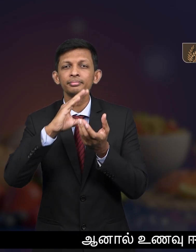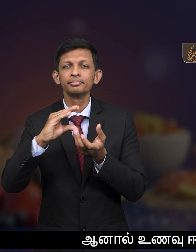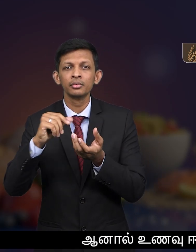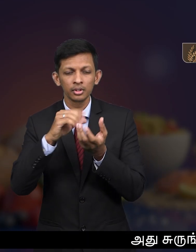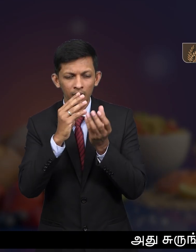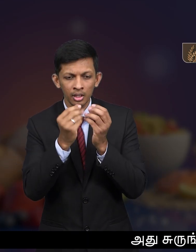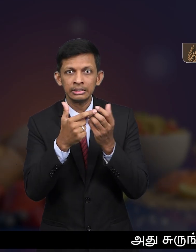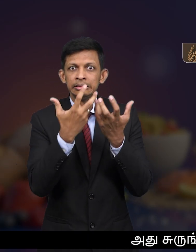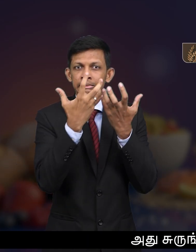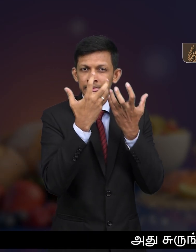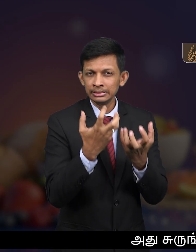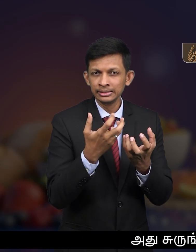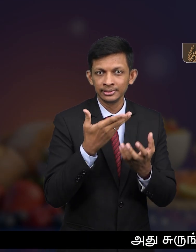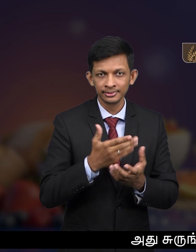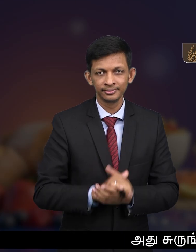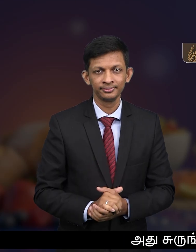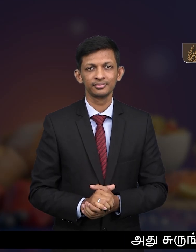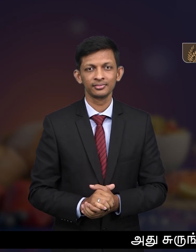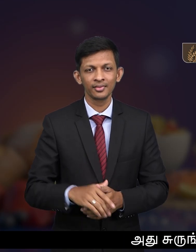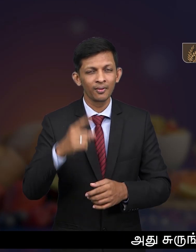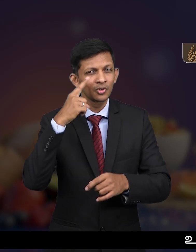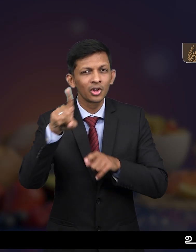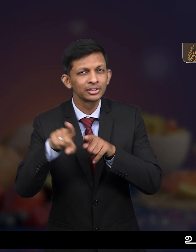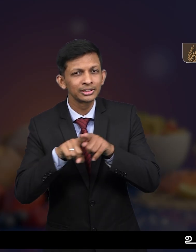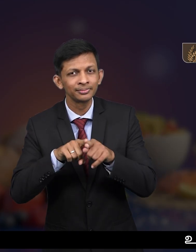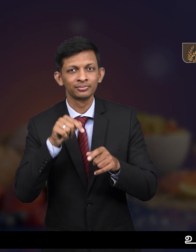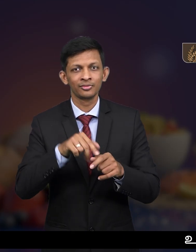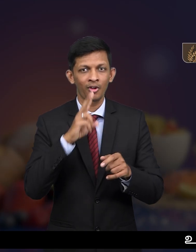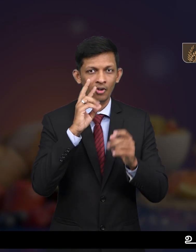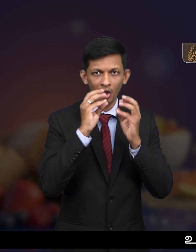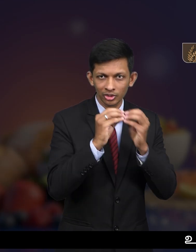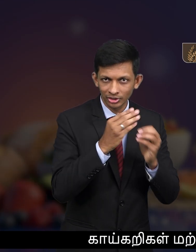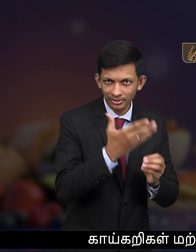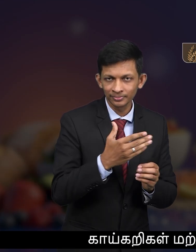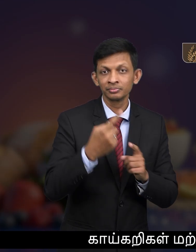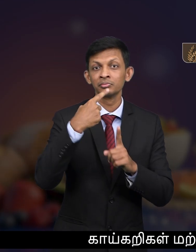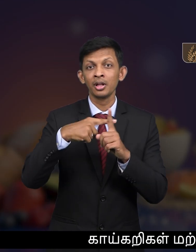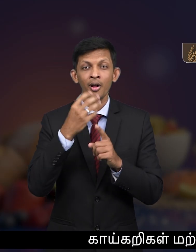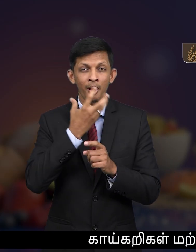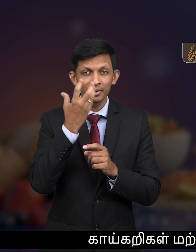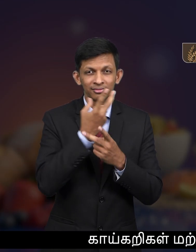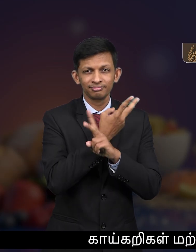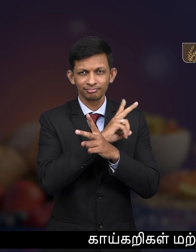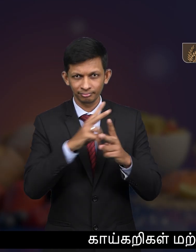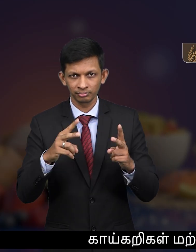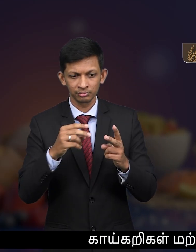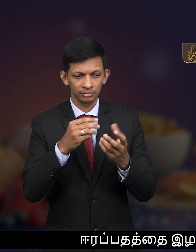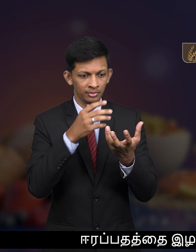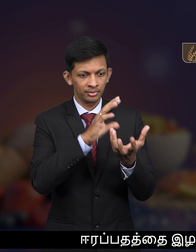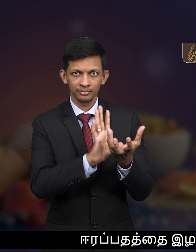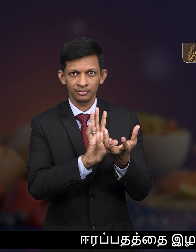இழக்கும் போது அது சுருங்கி உலர்ந்து போகும். உதாரணமாக, காய்கறிகள் மற்றும்